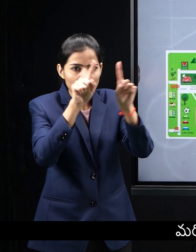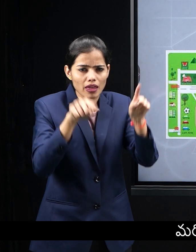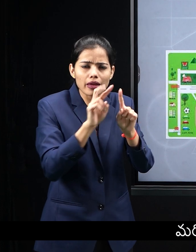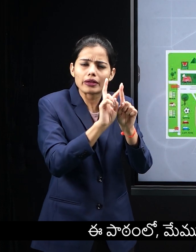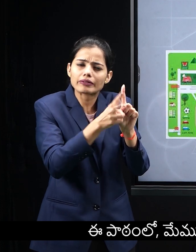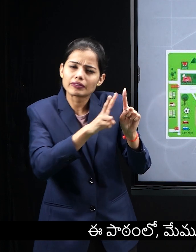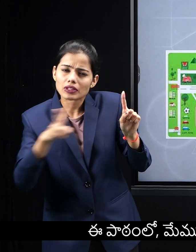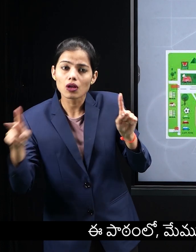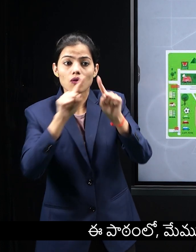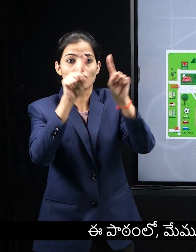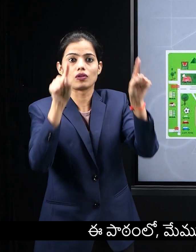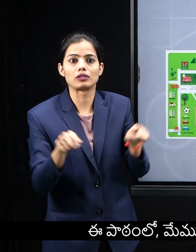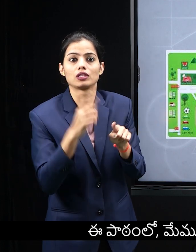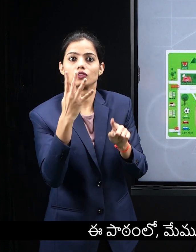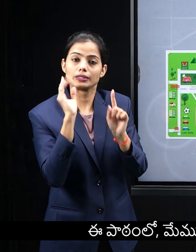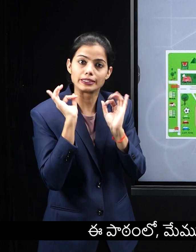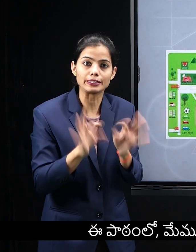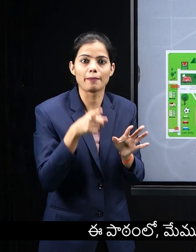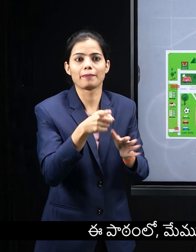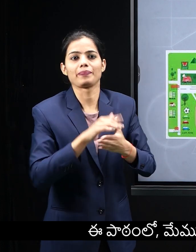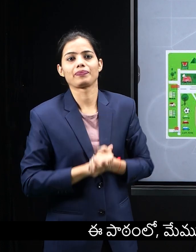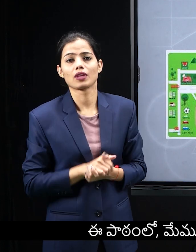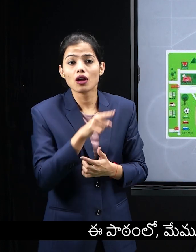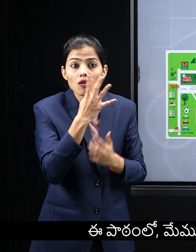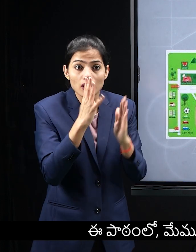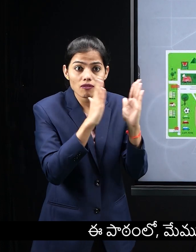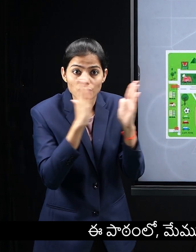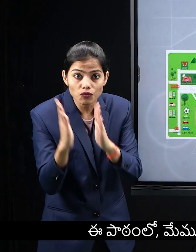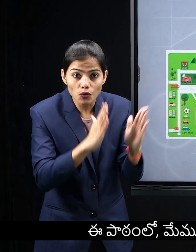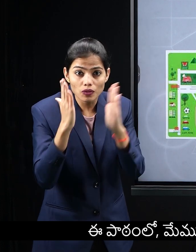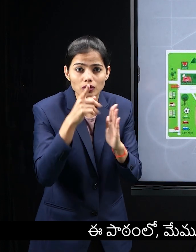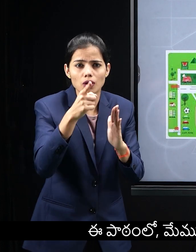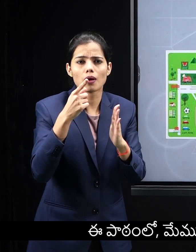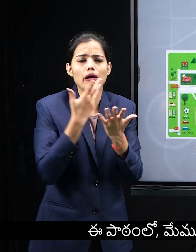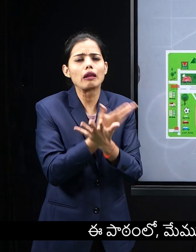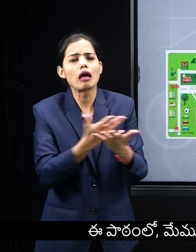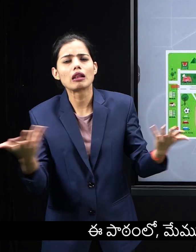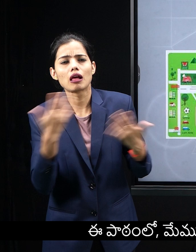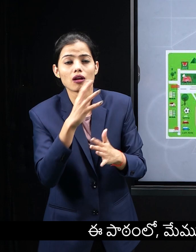ఉంటాయి. ఈ పాఠంలో మేము చతుర్భుజాల ప్రపంచాన్ని అన్వేషిస్తాము,